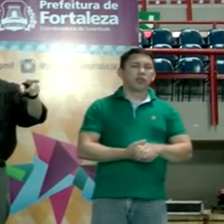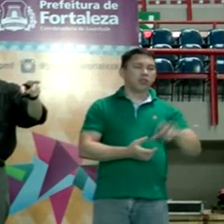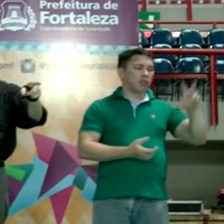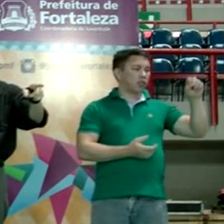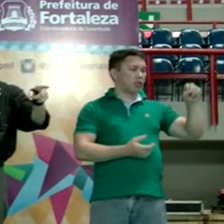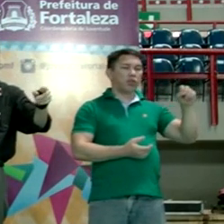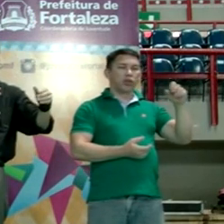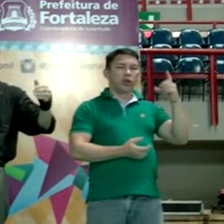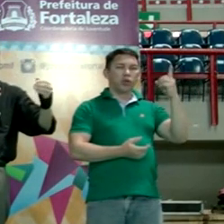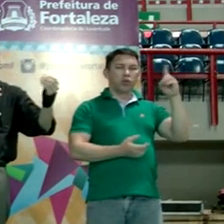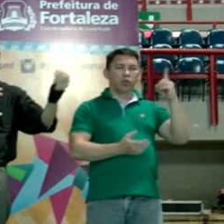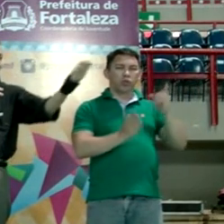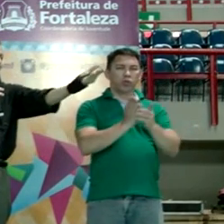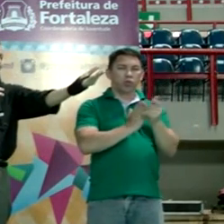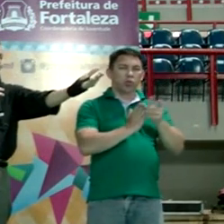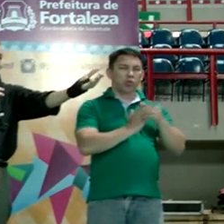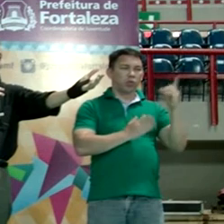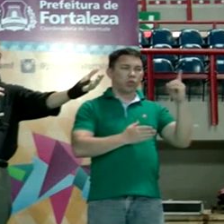Quem?